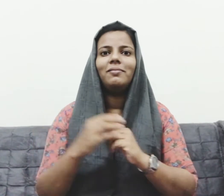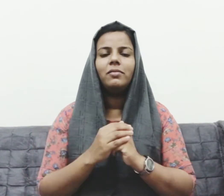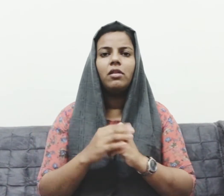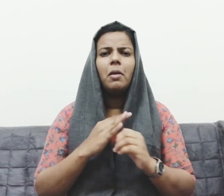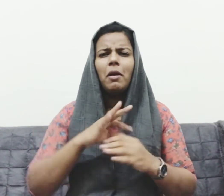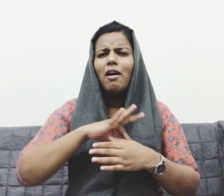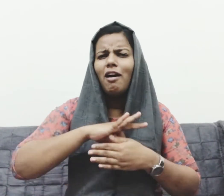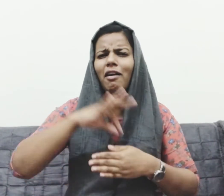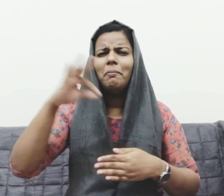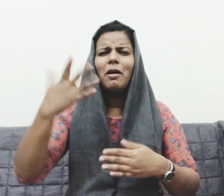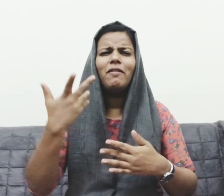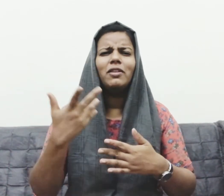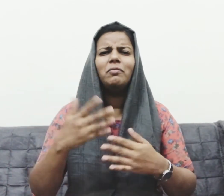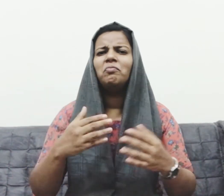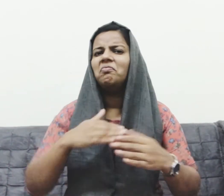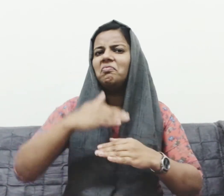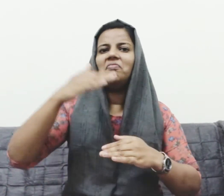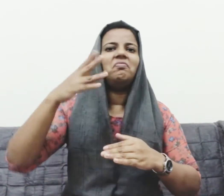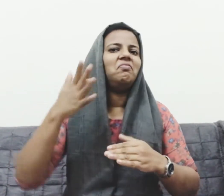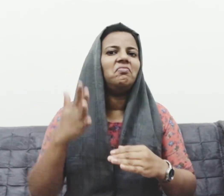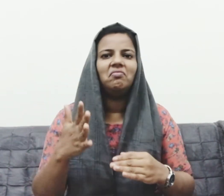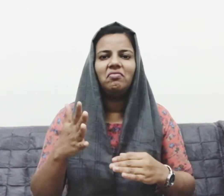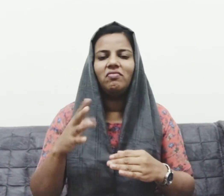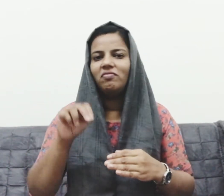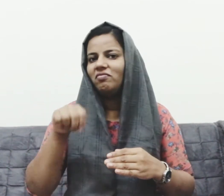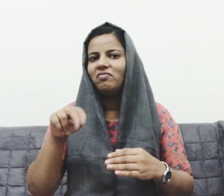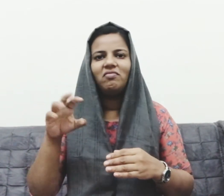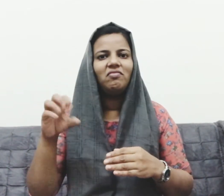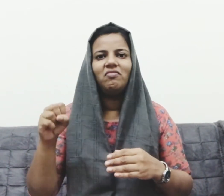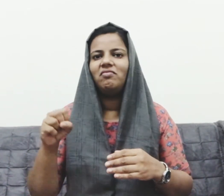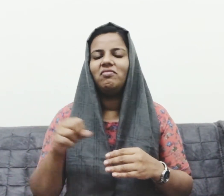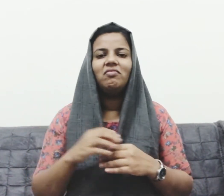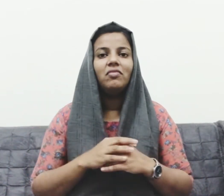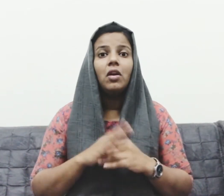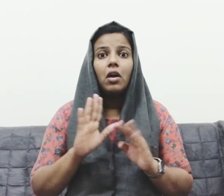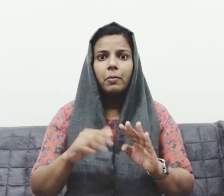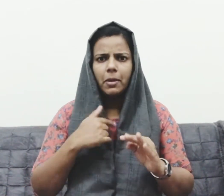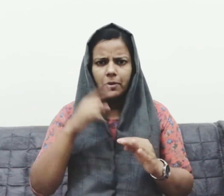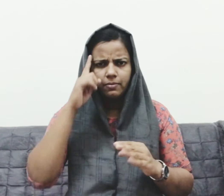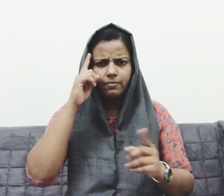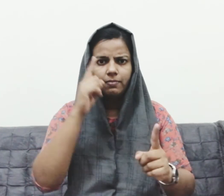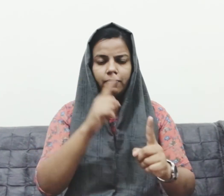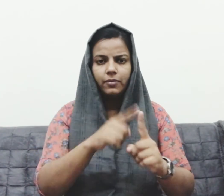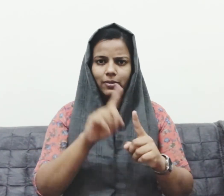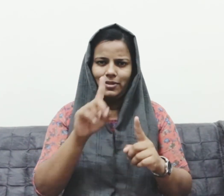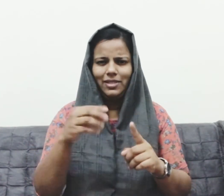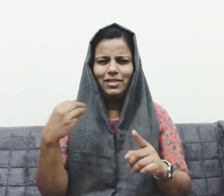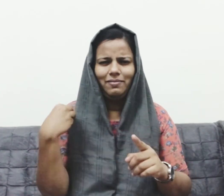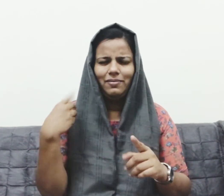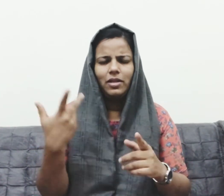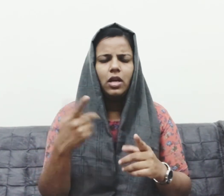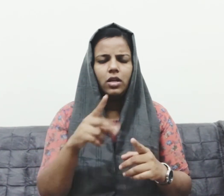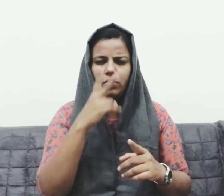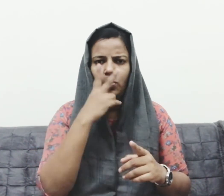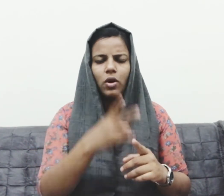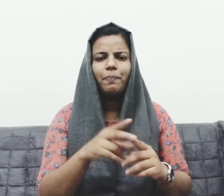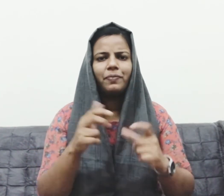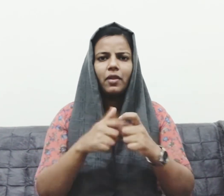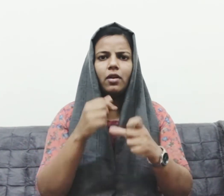നമ്മുടെ ആത്മീക വളർച്ചയെ അത് ബാധിക്കും. അപ്പം നമുക്ക് തന്നെ ഒരു പ്രത്യേക ലക്ഷ്യമുണ്ടാകണം. എനിക്ക് ഇപ്പം ഇൻ കേസ് മാനുഷികമാണ്, അപ്പം നമ്മളീ പറയുന്ന പോലെ